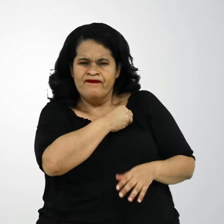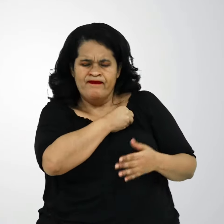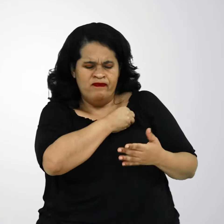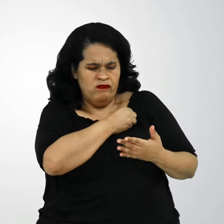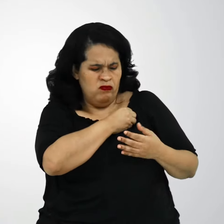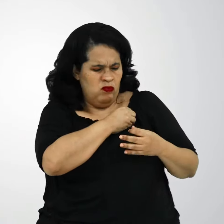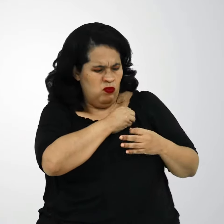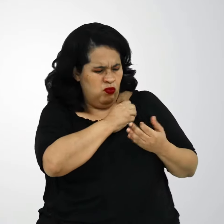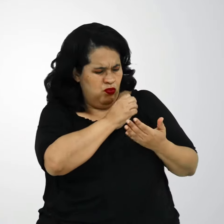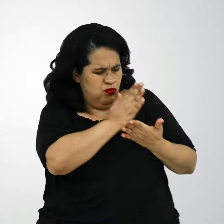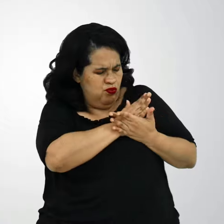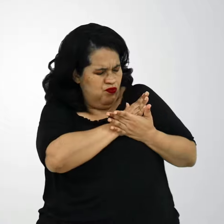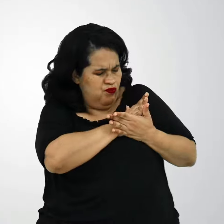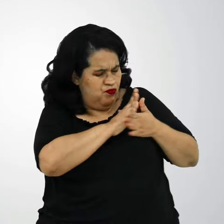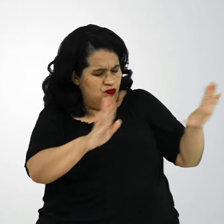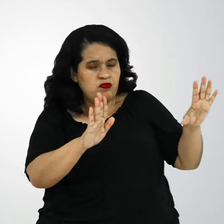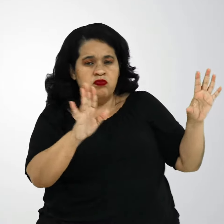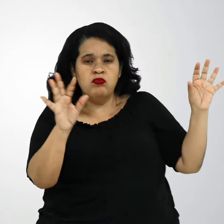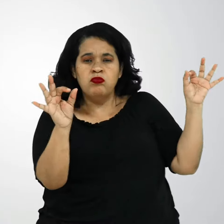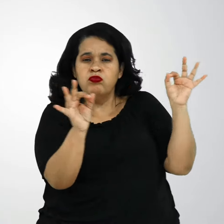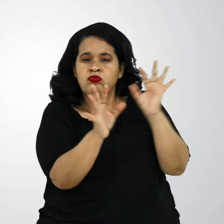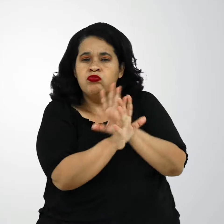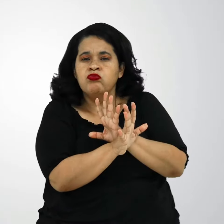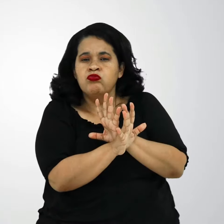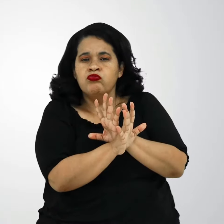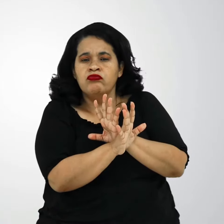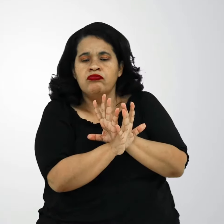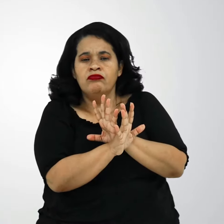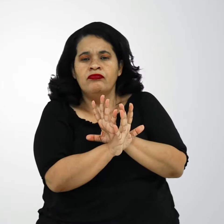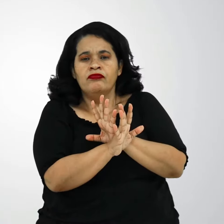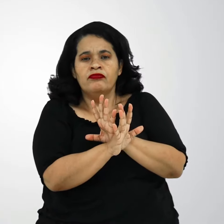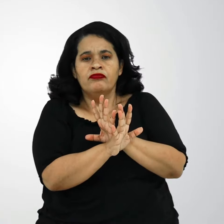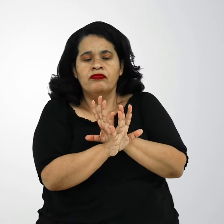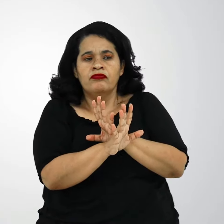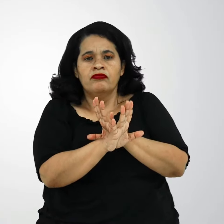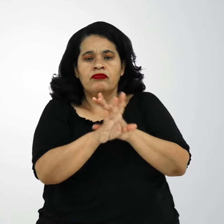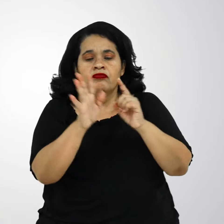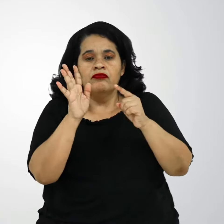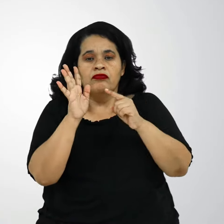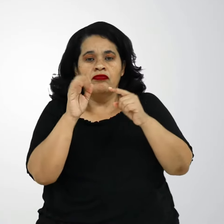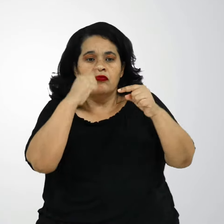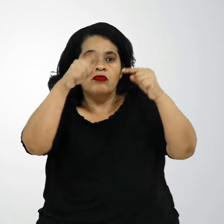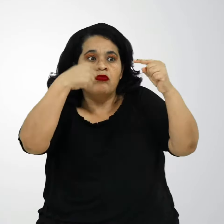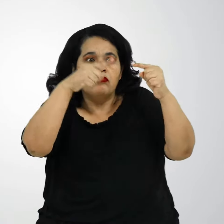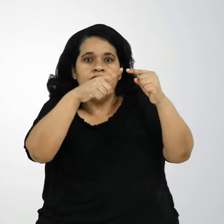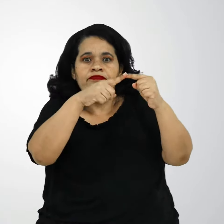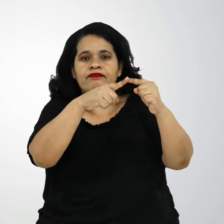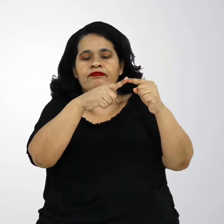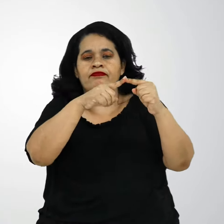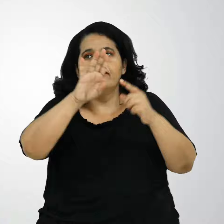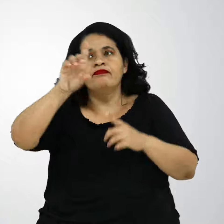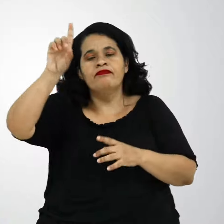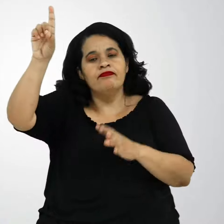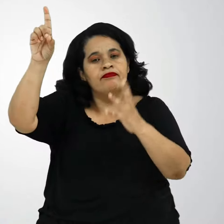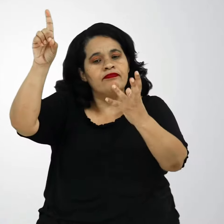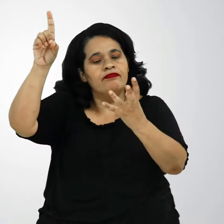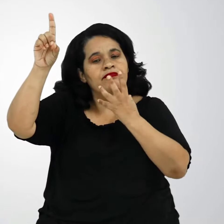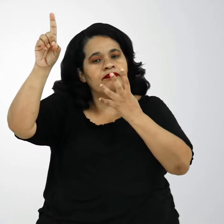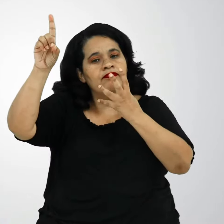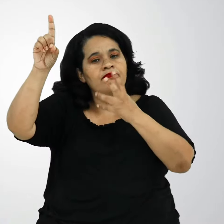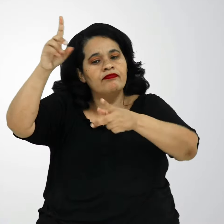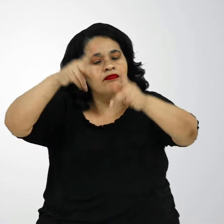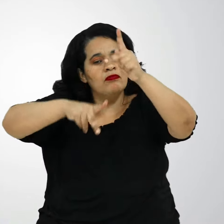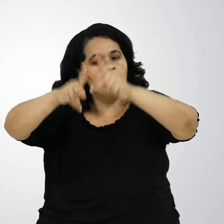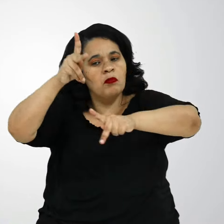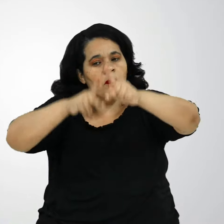pecados e expiar a iniquidade. Então, esse é o objetivo. Deus quer restaurar o povo do